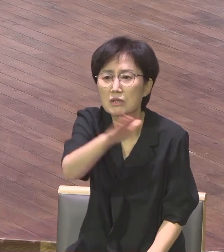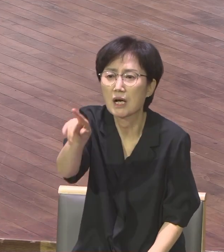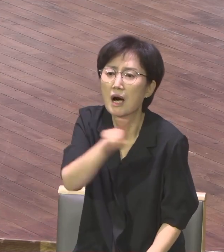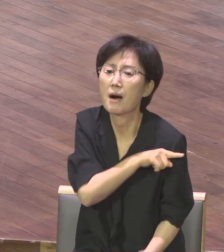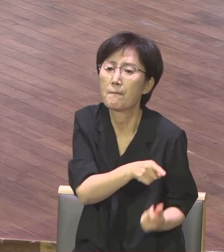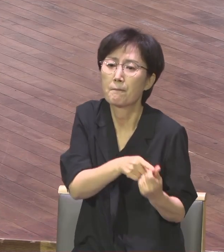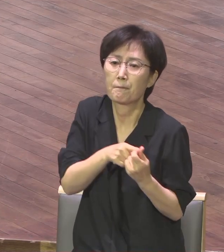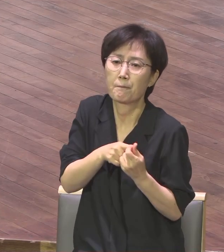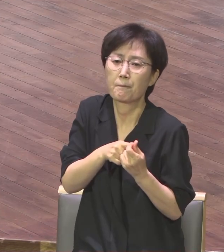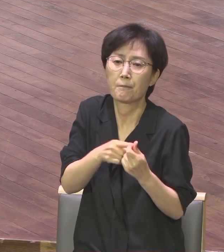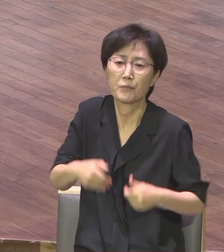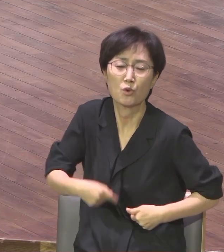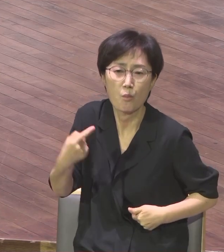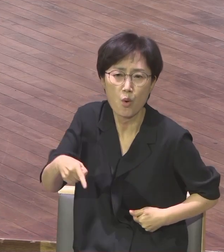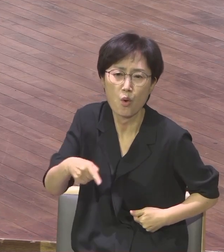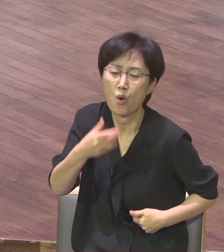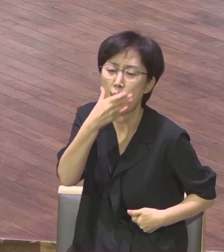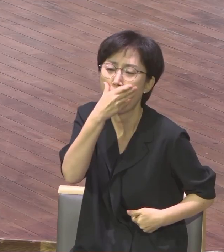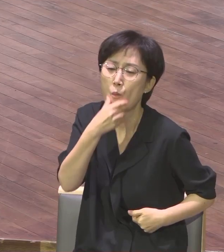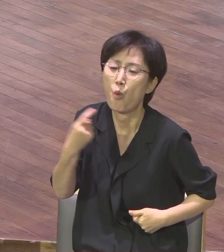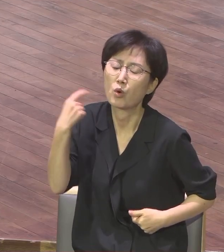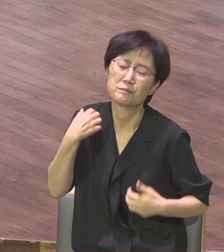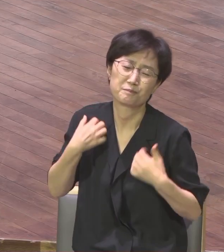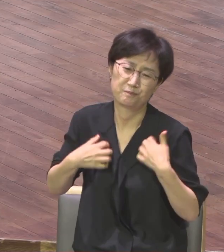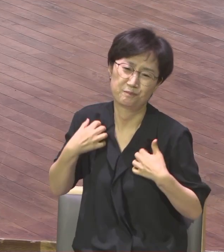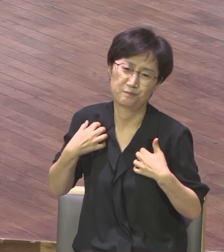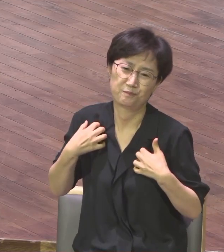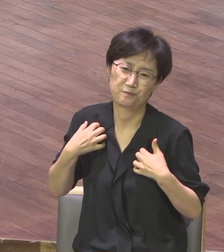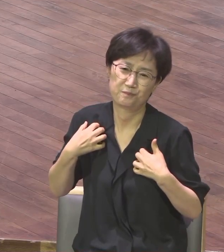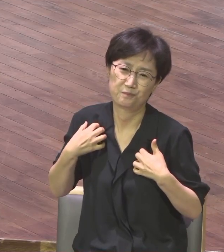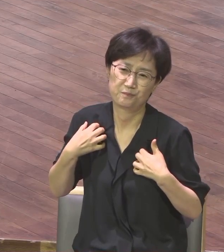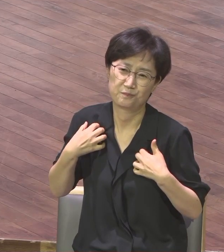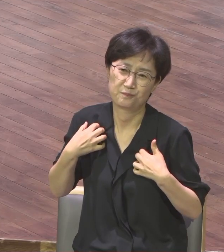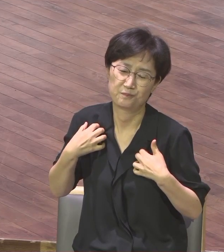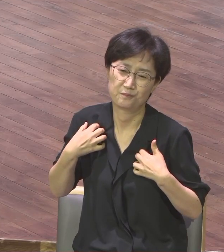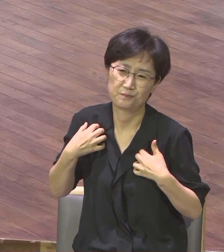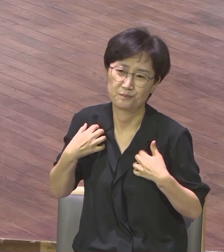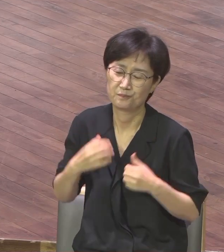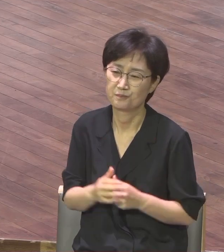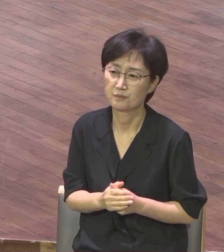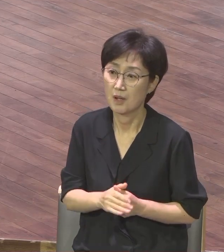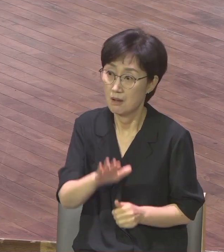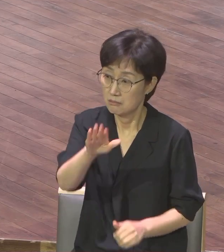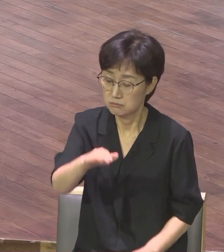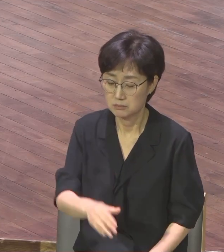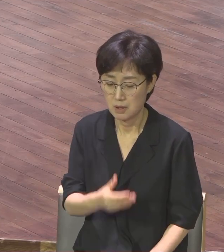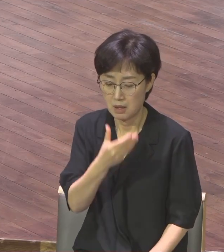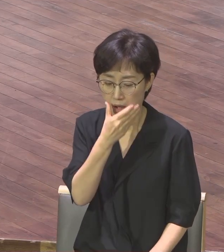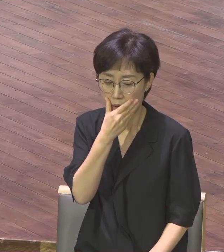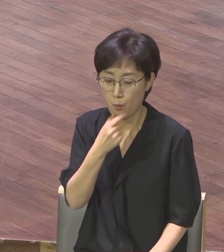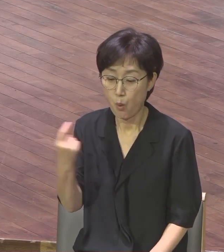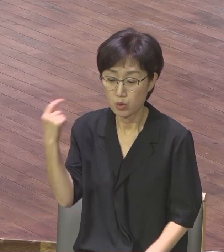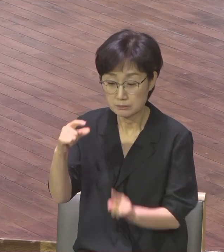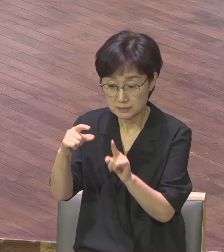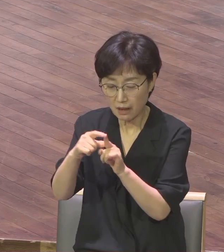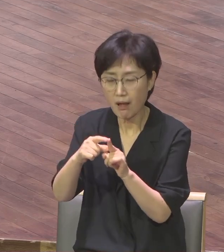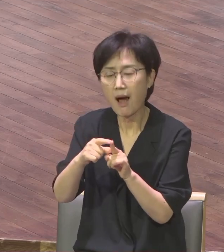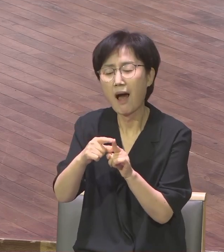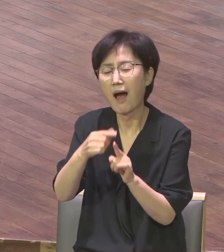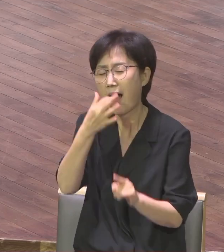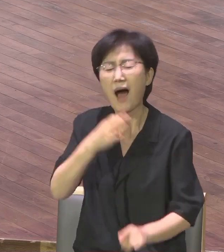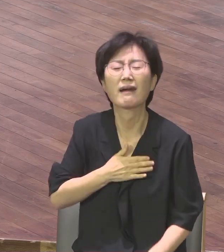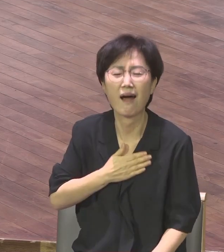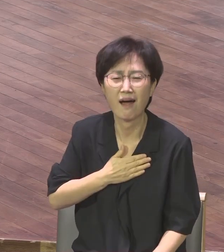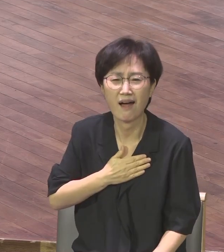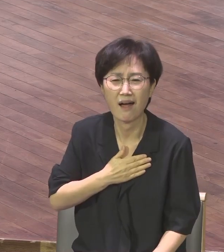복음 누리는 게 중요해요. 먼저 많은 분들이요 복음에 대해서 알고는 있어요.